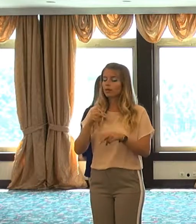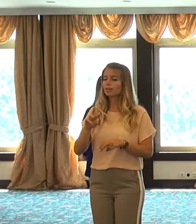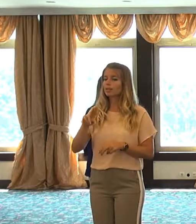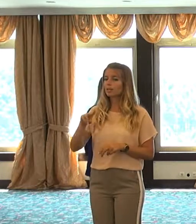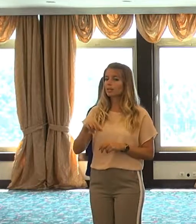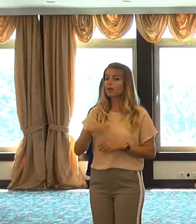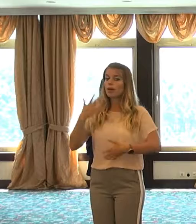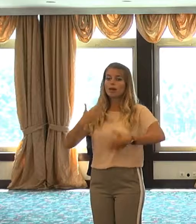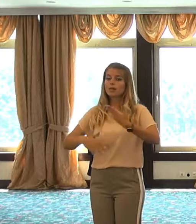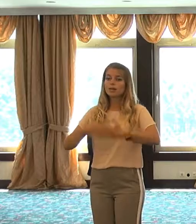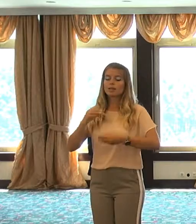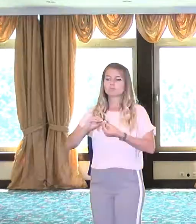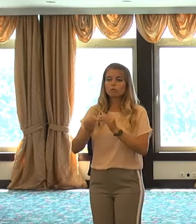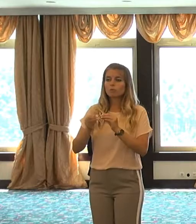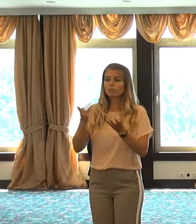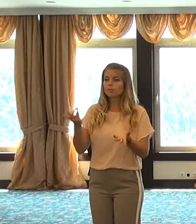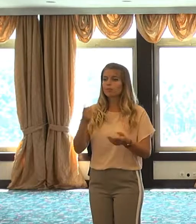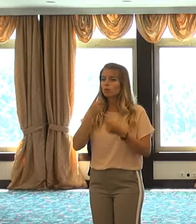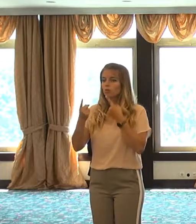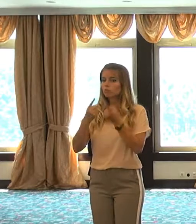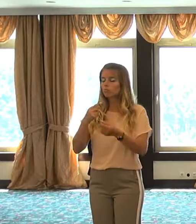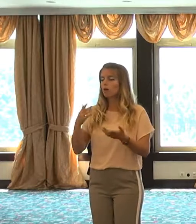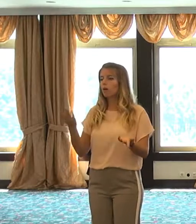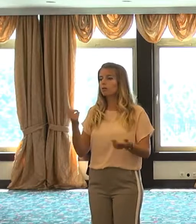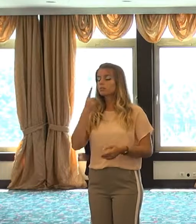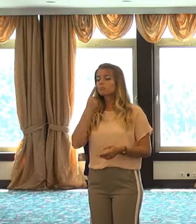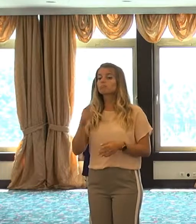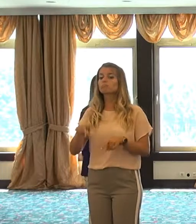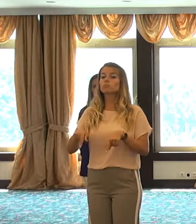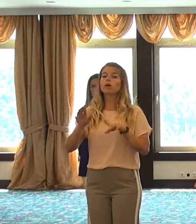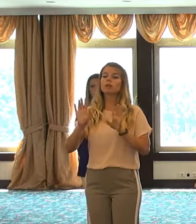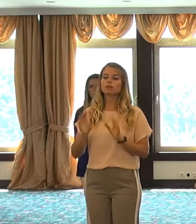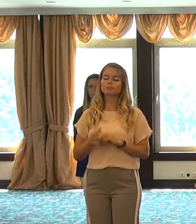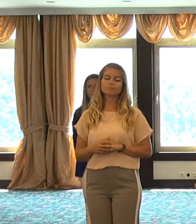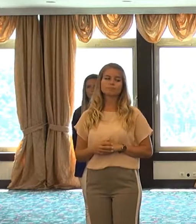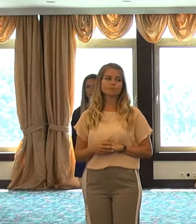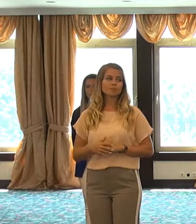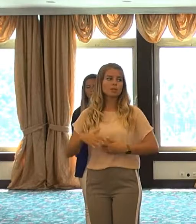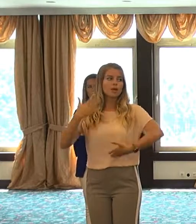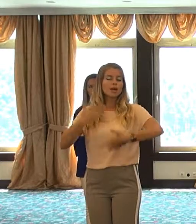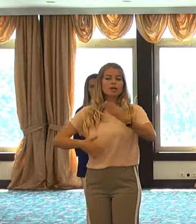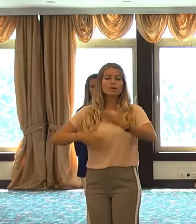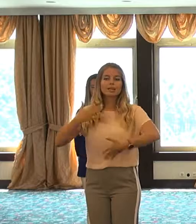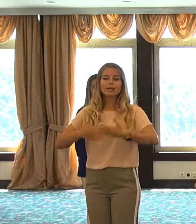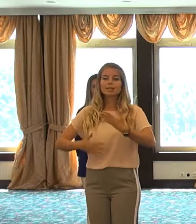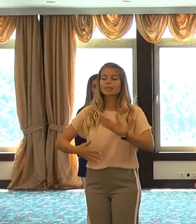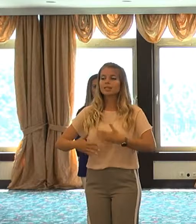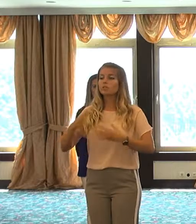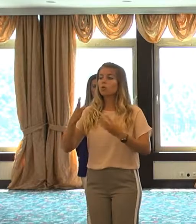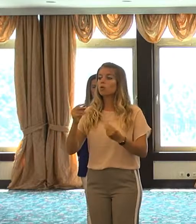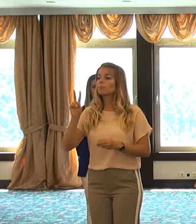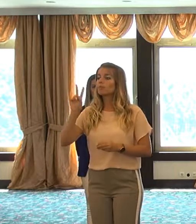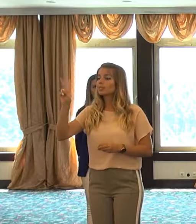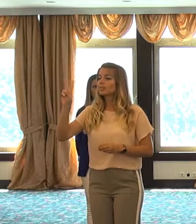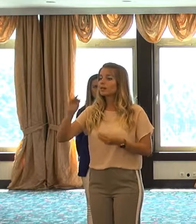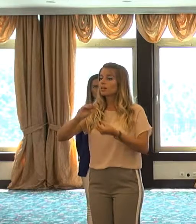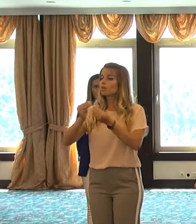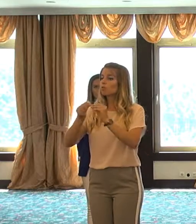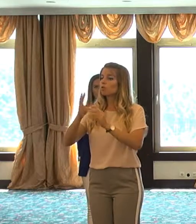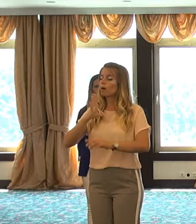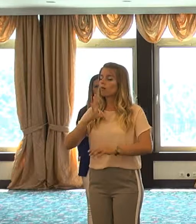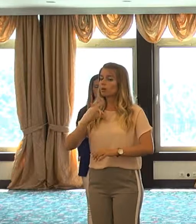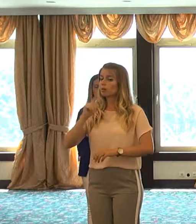engellilerle sorunumuz ne diye konuştuğumuzda asıl gördüğümüz şeyler bundan ibaret değildi. Engellilerin temelinde iki tane sıkıntı vardı